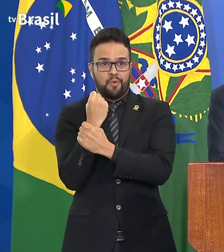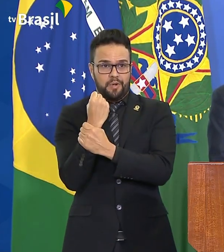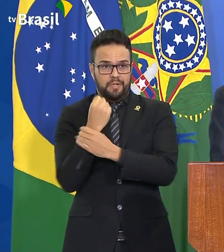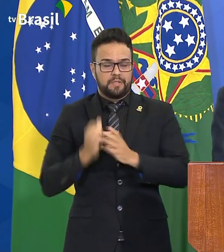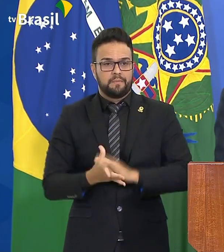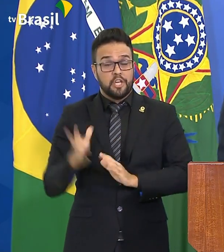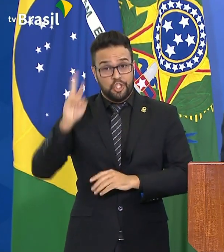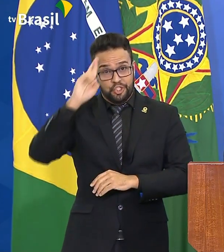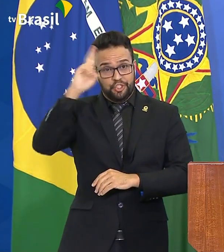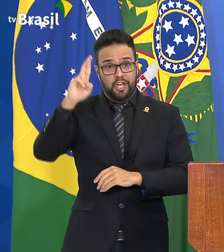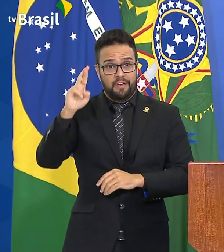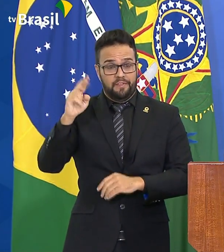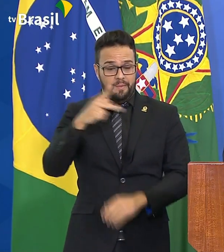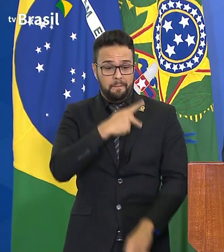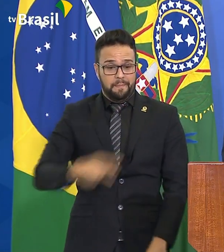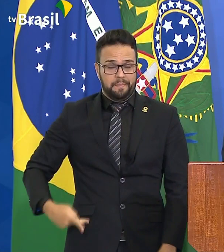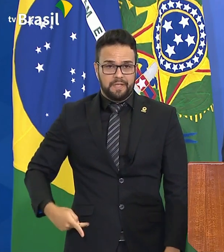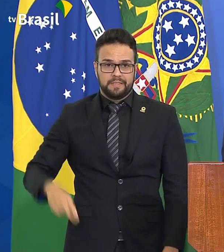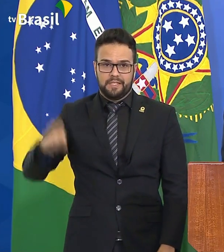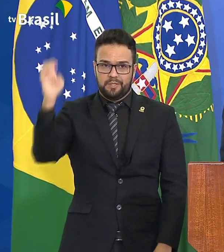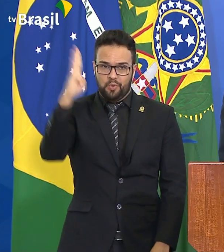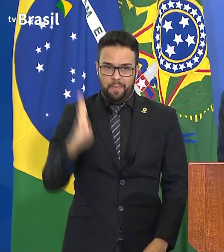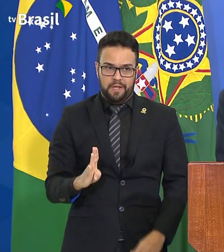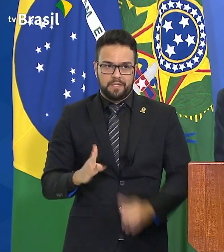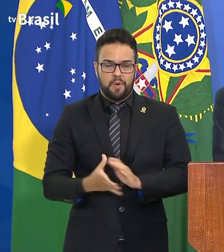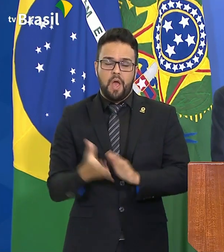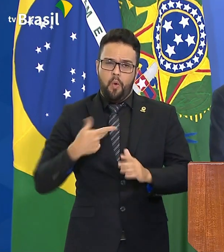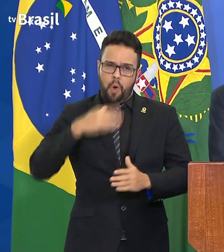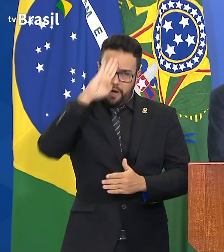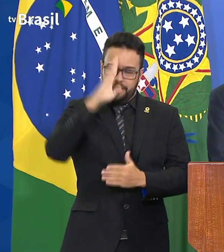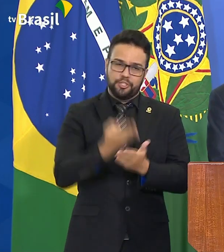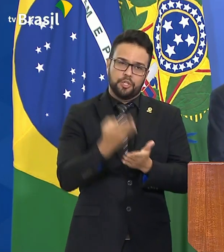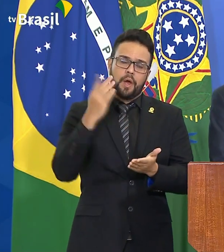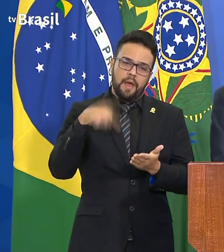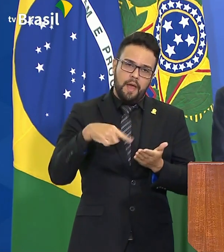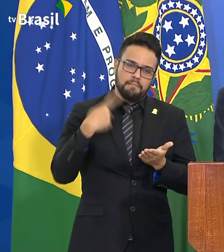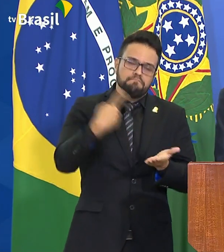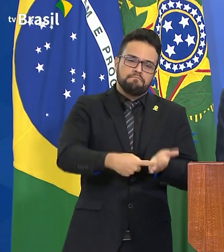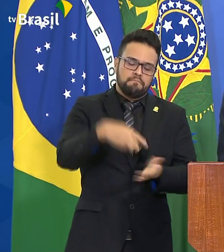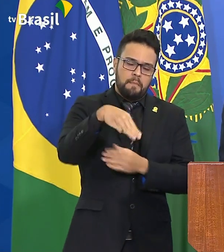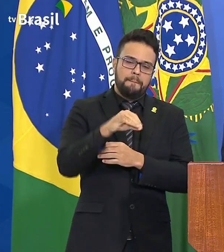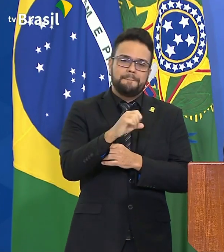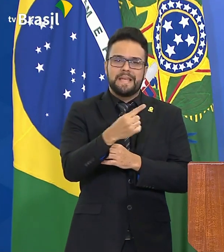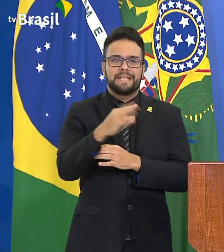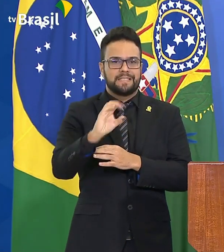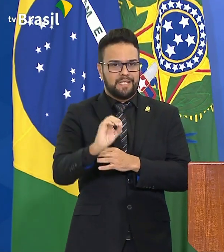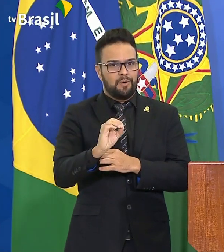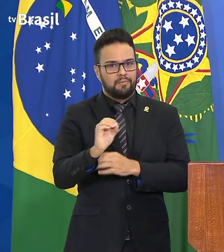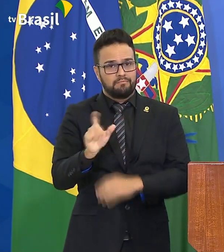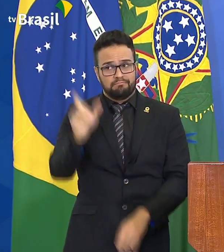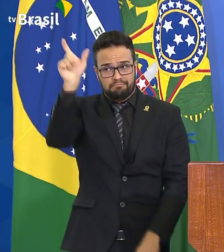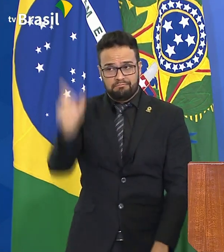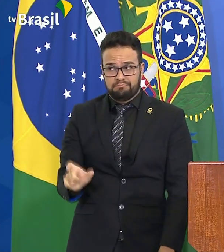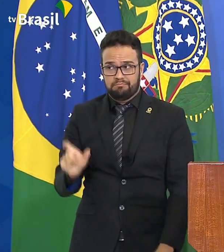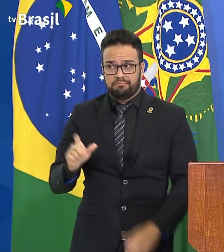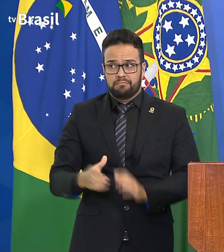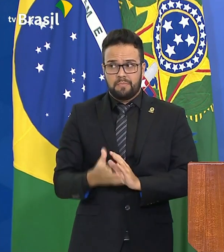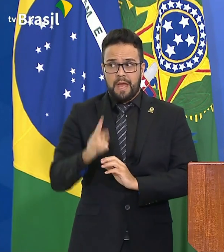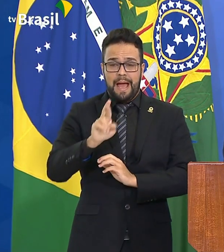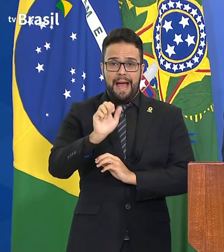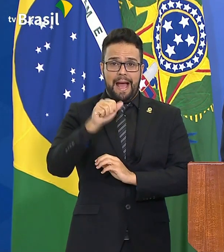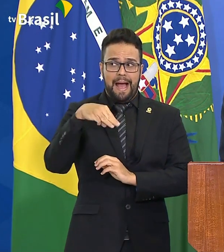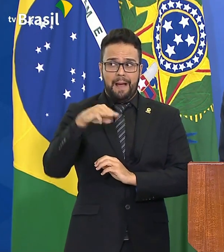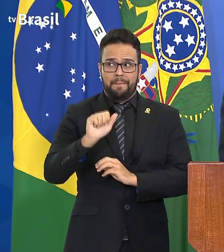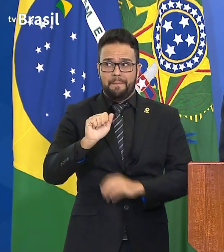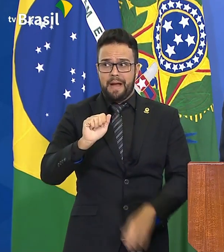chefe então preciso da presidência da república eu quero essa ser uma missão porrada para o seu hamachi oi